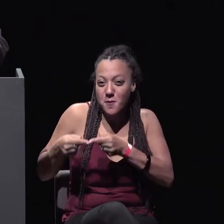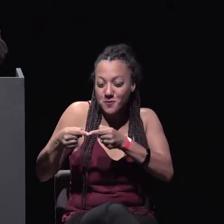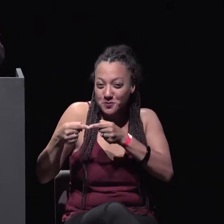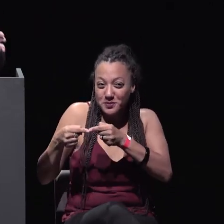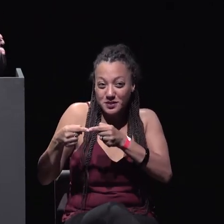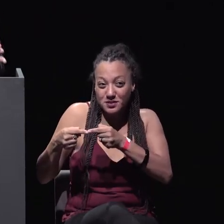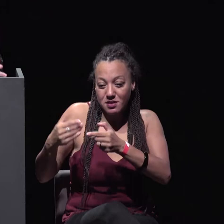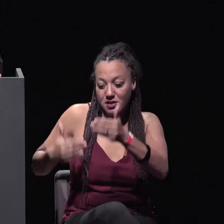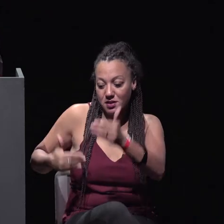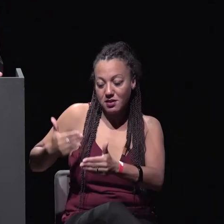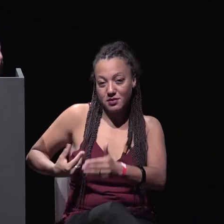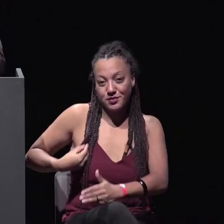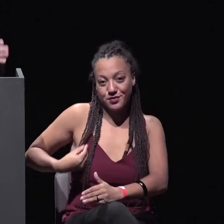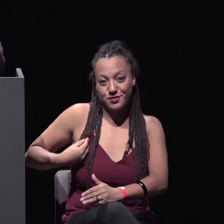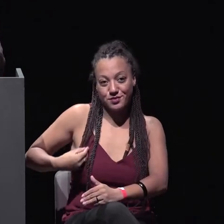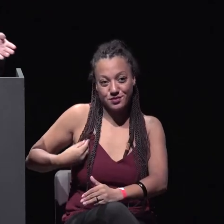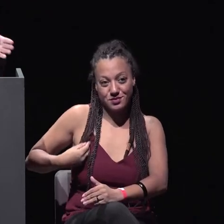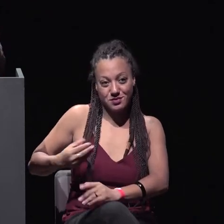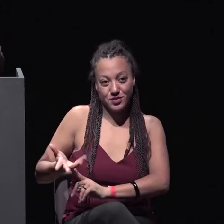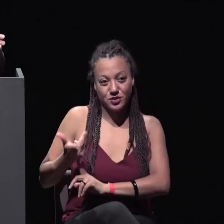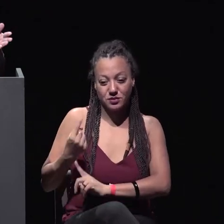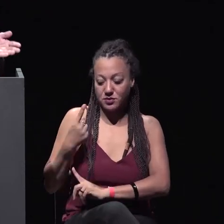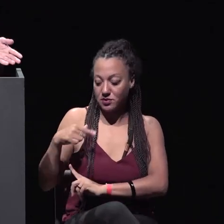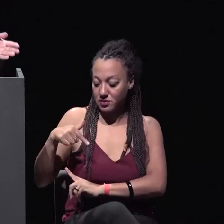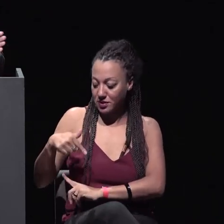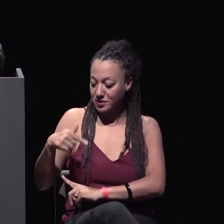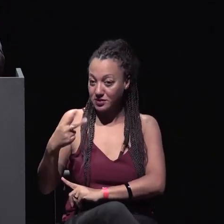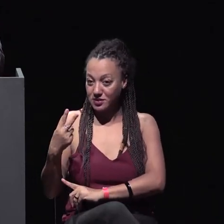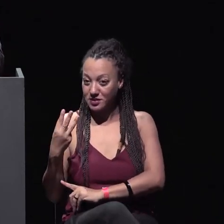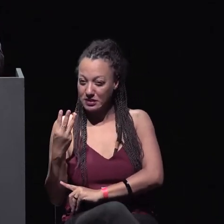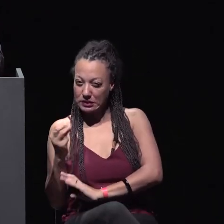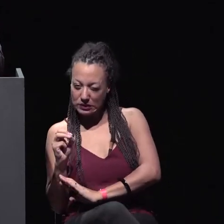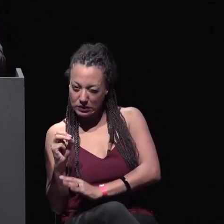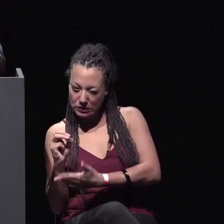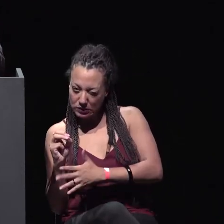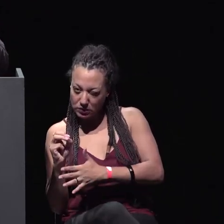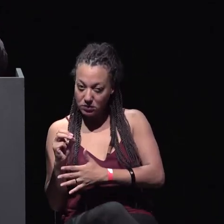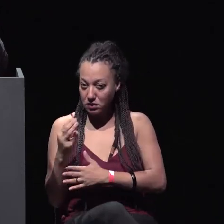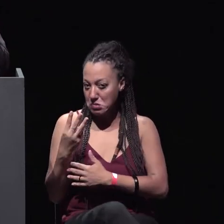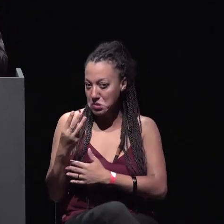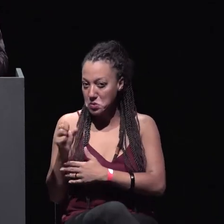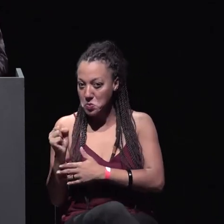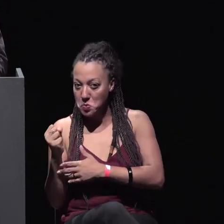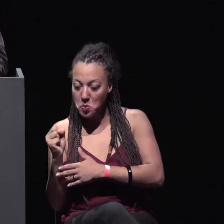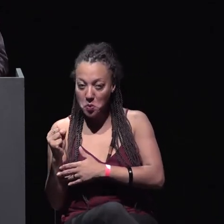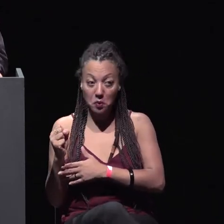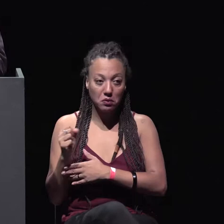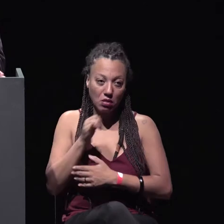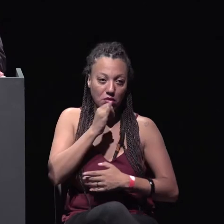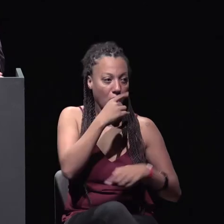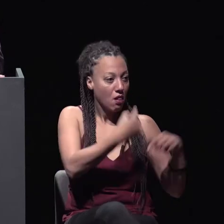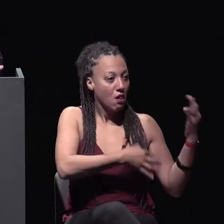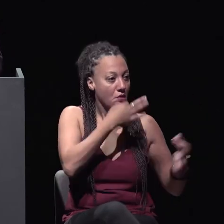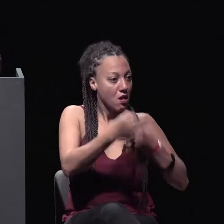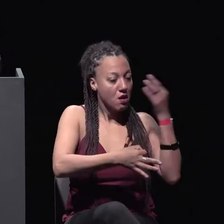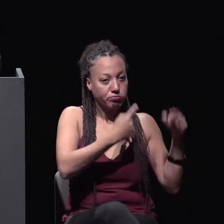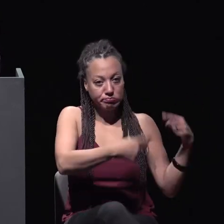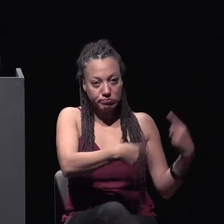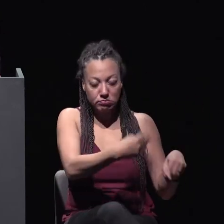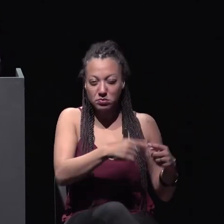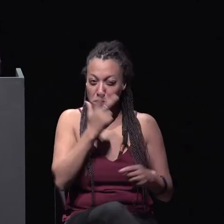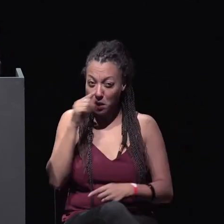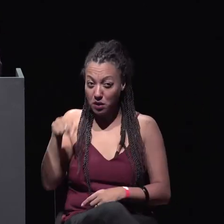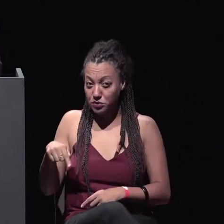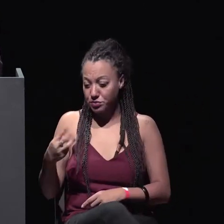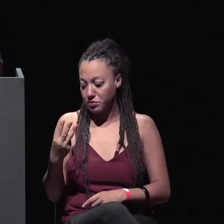vida do tempo de vida do aleijadinho que é de 1730 ou 38 a gente tem uma uma discussão ao redor da data de nascimento muito